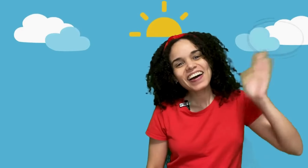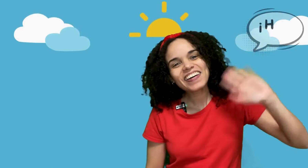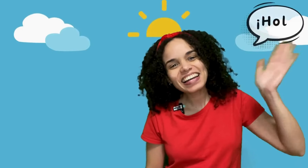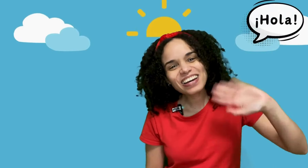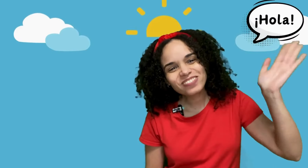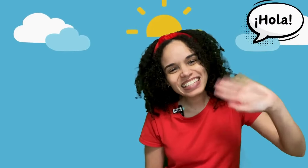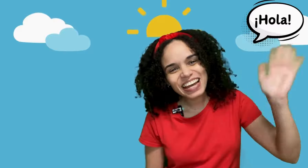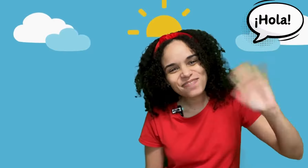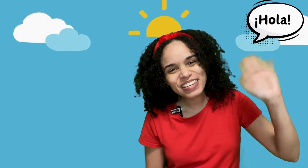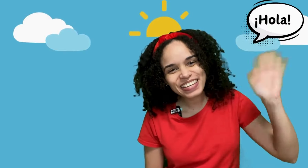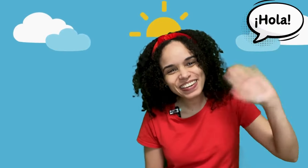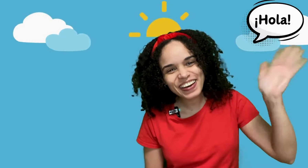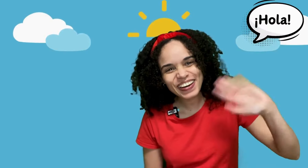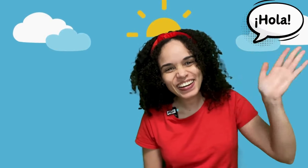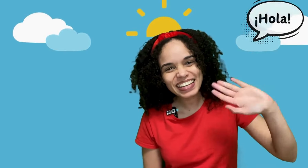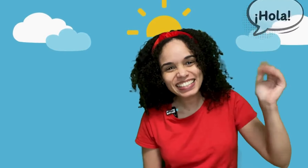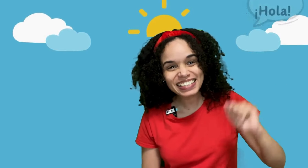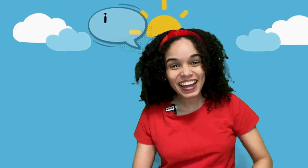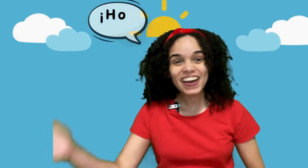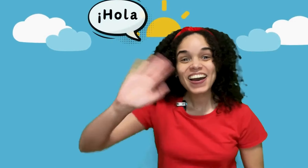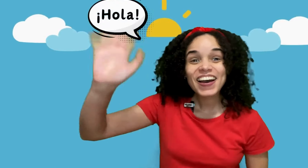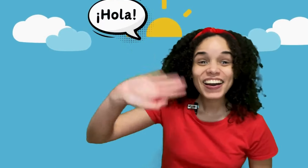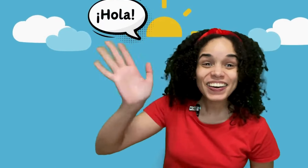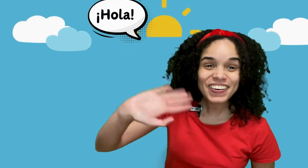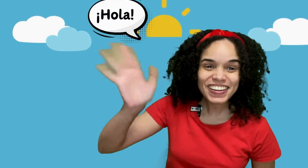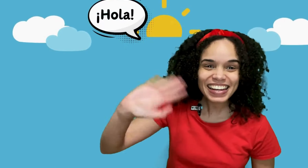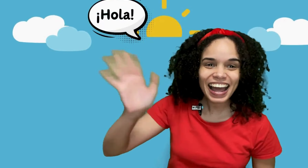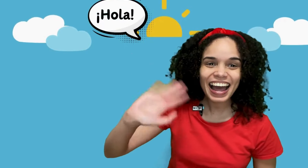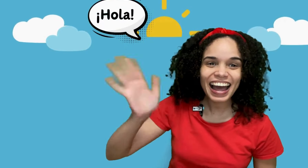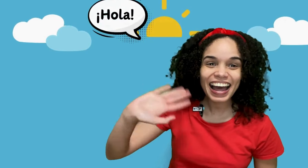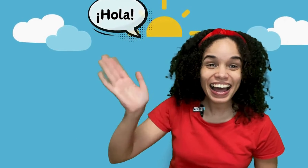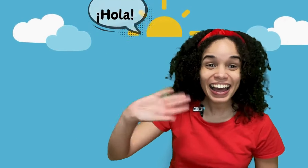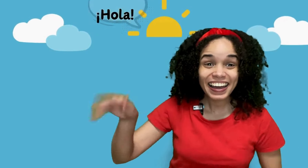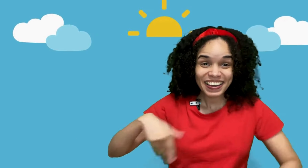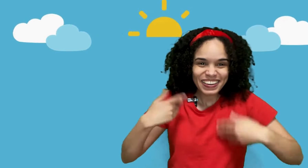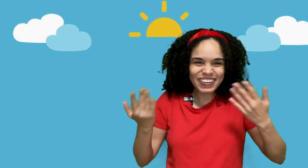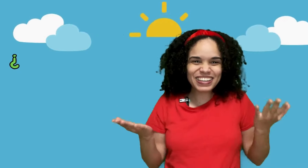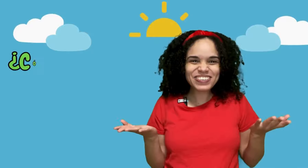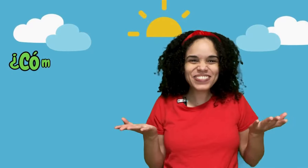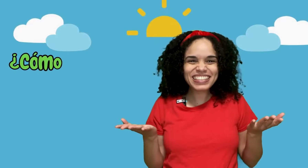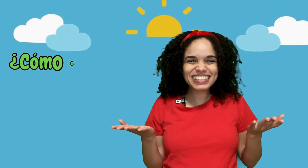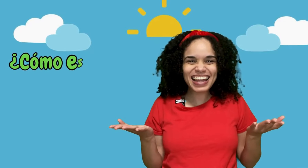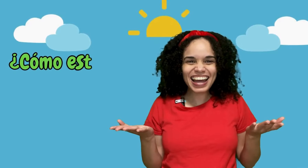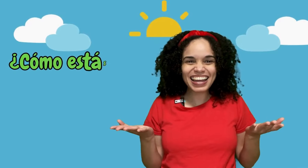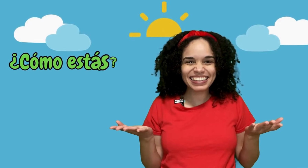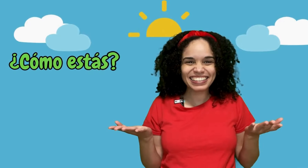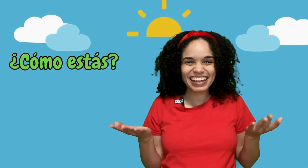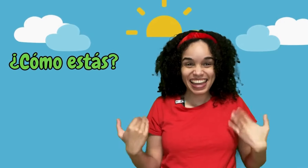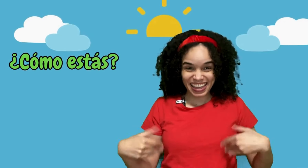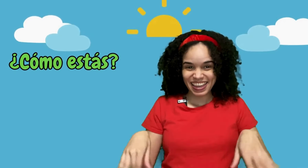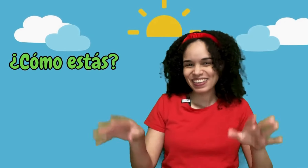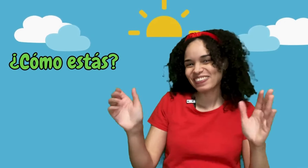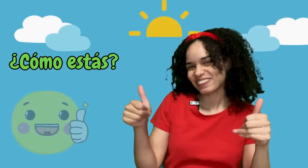Hola mis amigos Hola cómo están